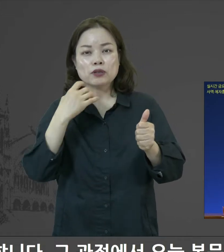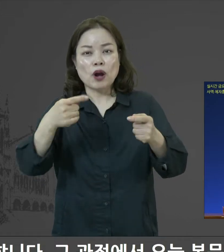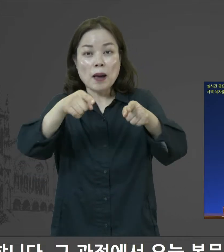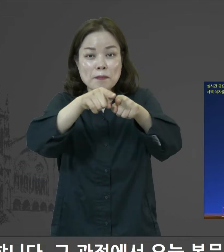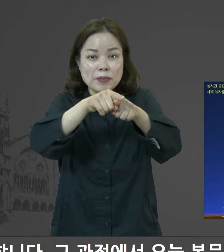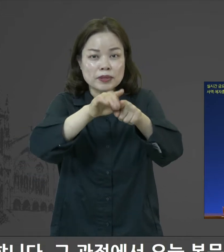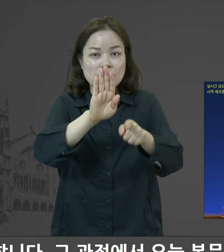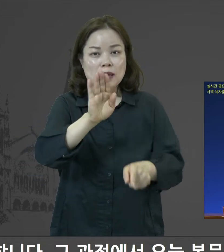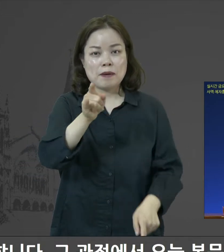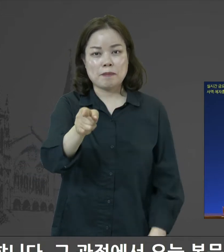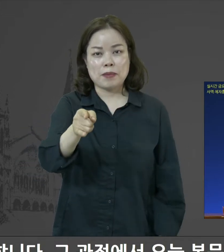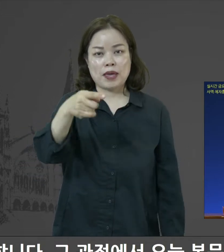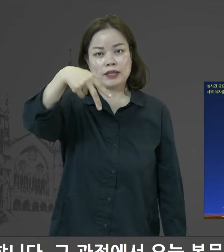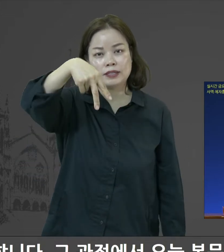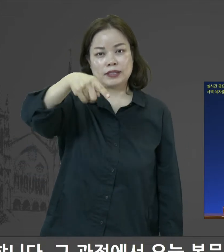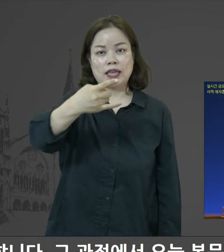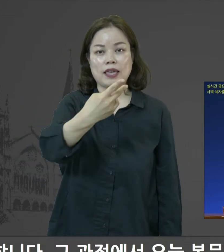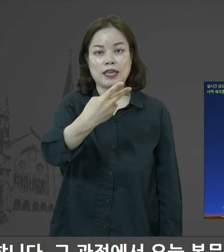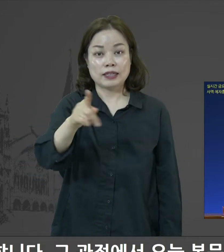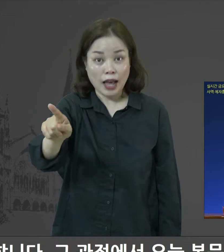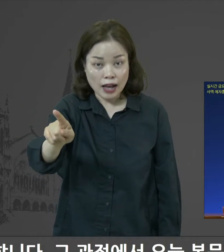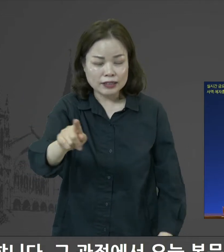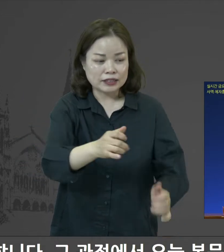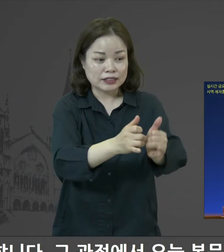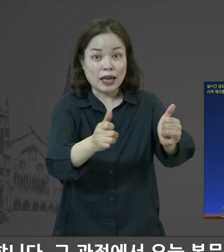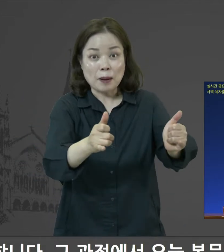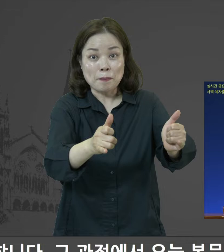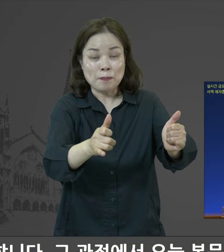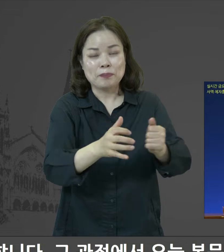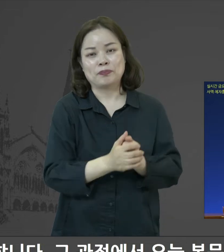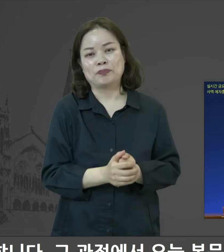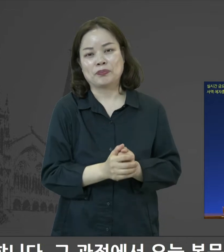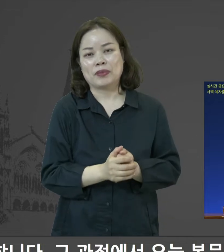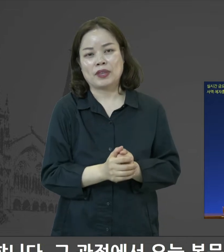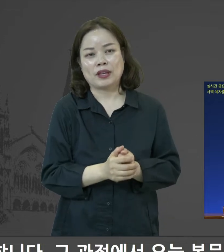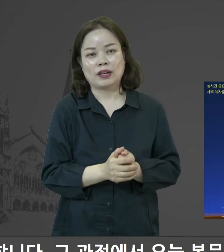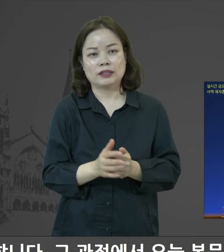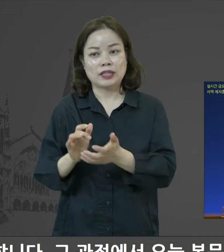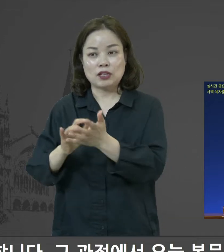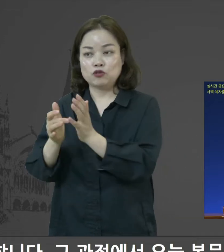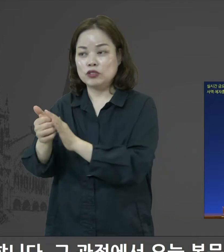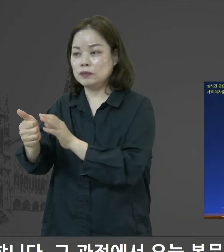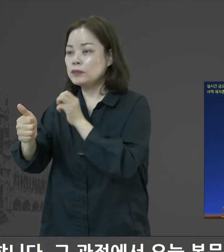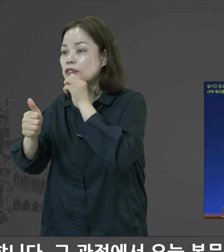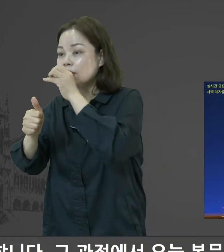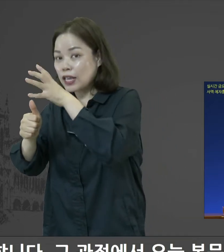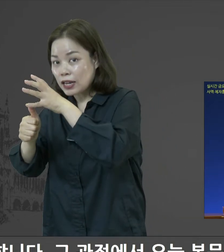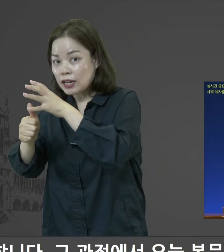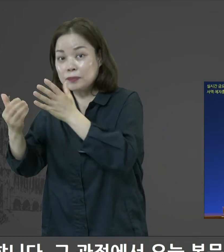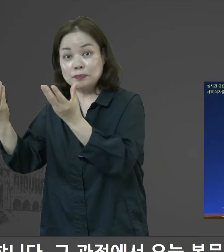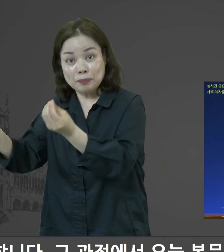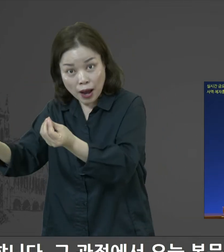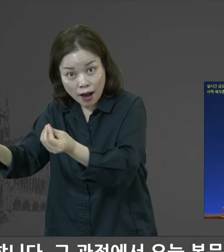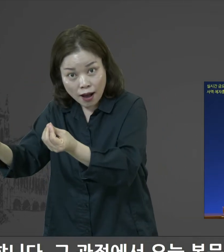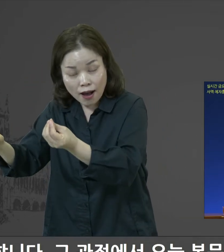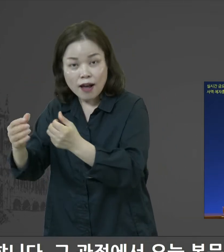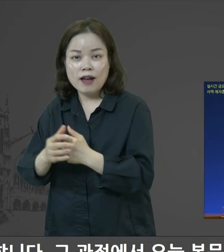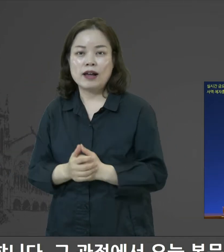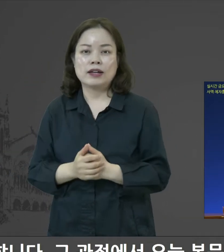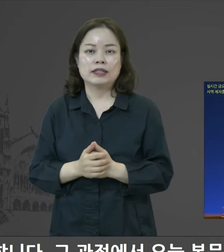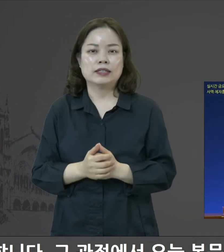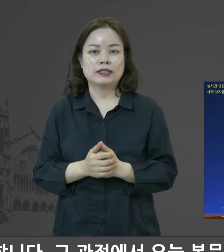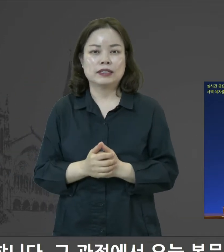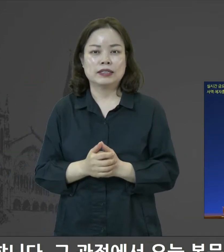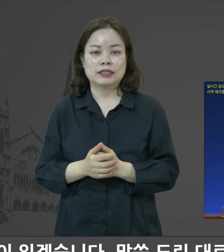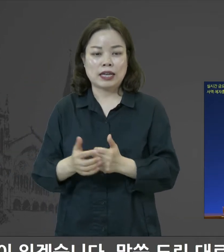동네 벳세다 사람이라. 말씀드린 대로 예수님이 세례를 받으셨습니다. 갈릴리 동편에서. 그리고